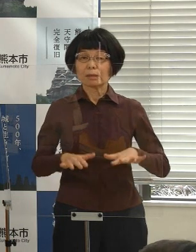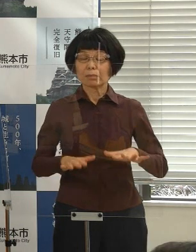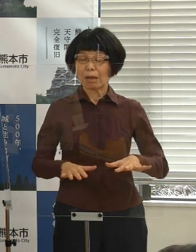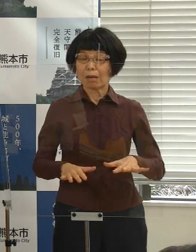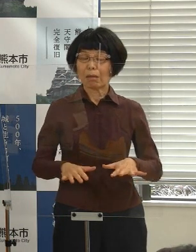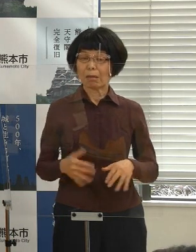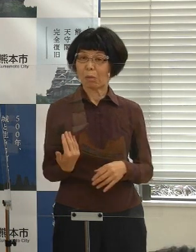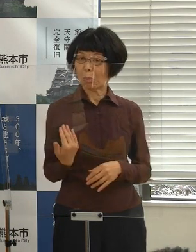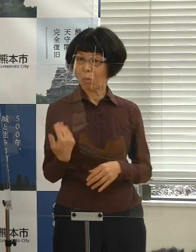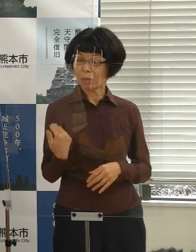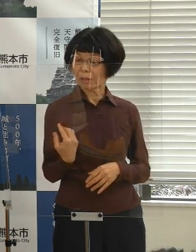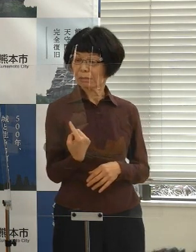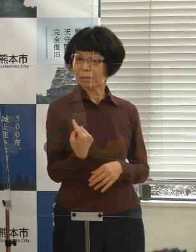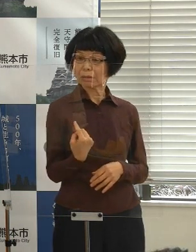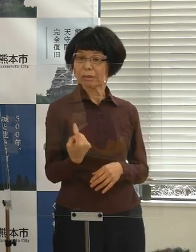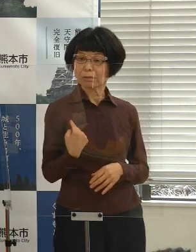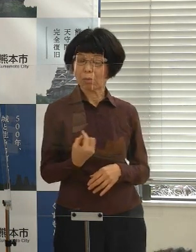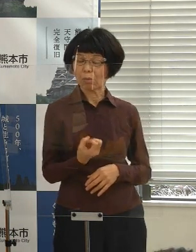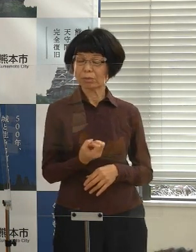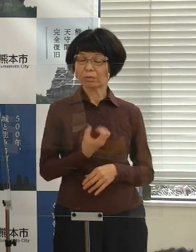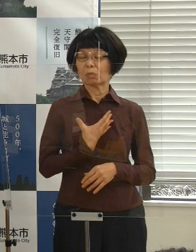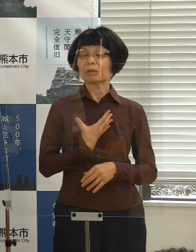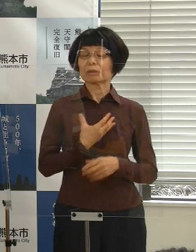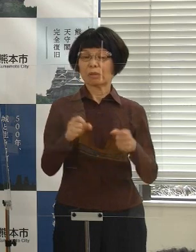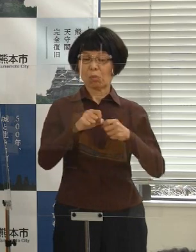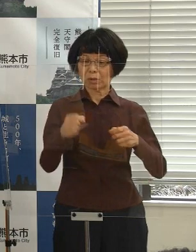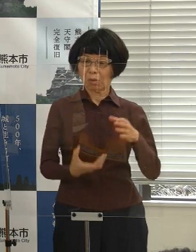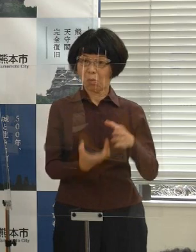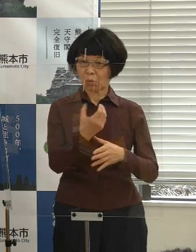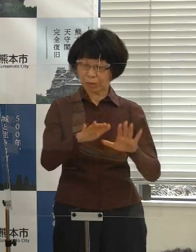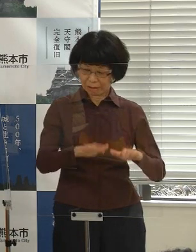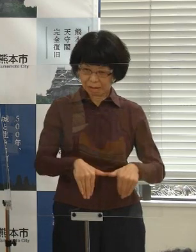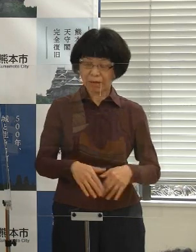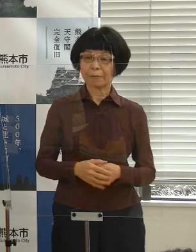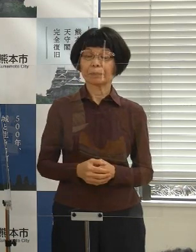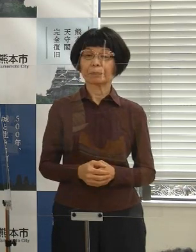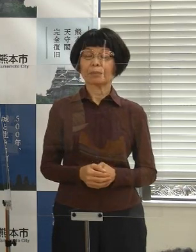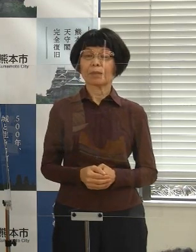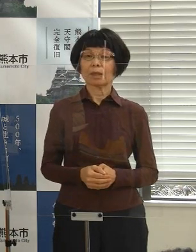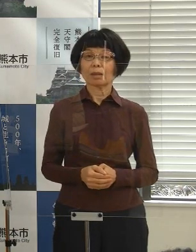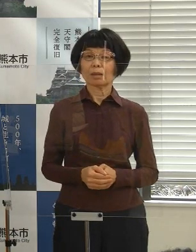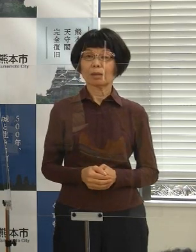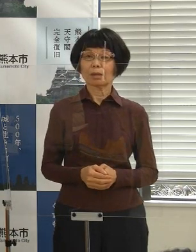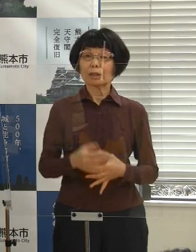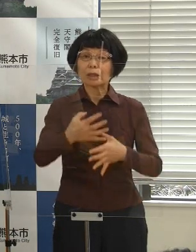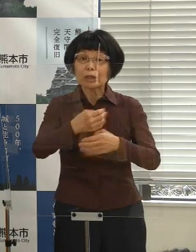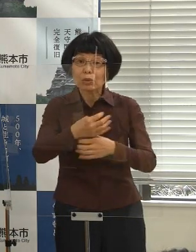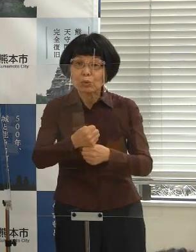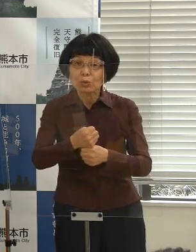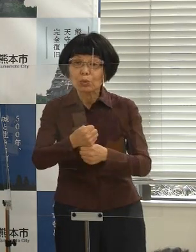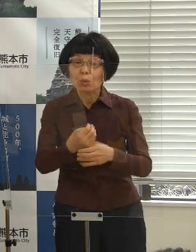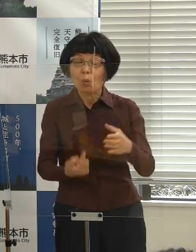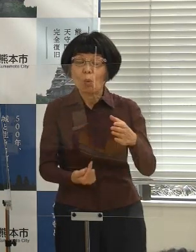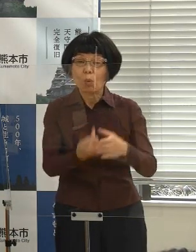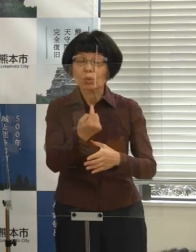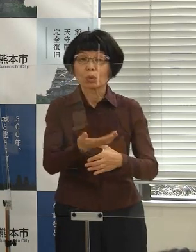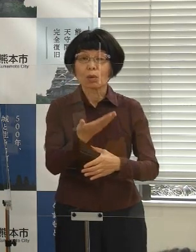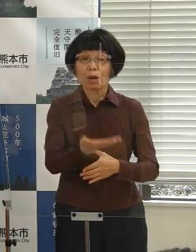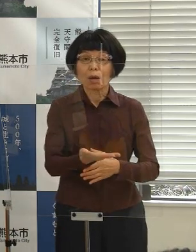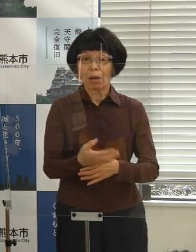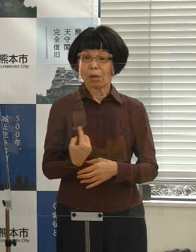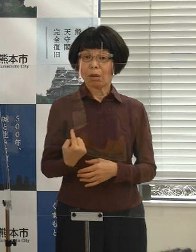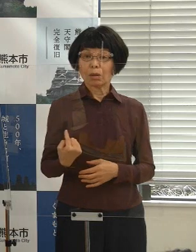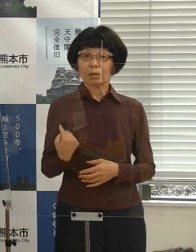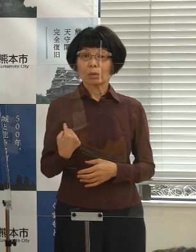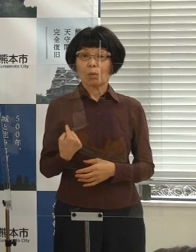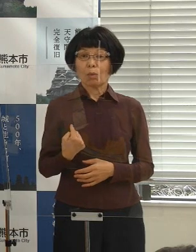件が起こりましたし、それはいつどういうところで起こるかっていうのは、本当に昨日まさか私も